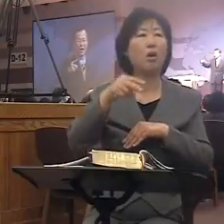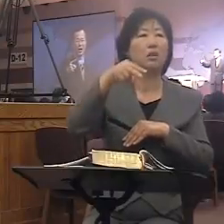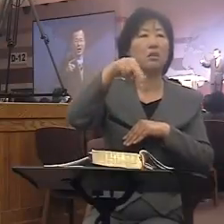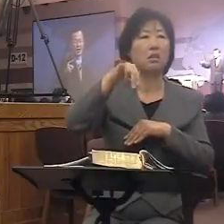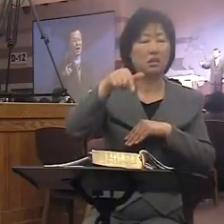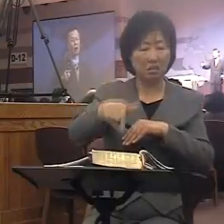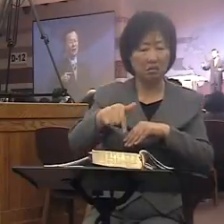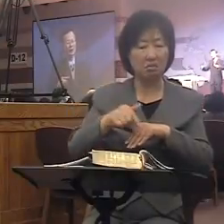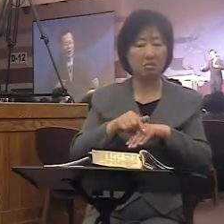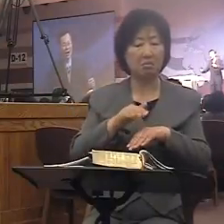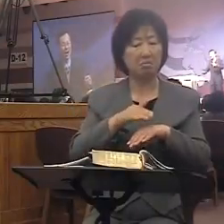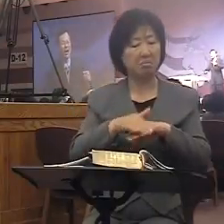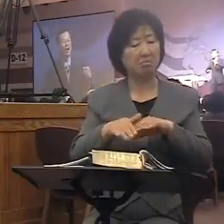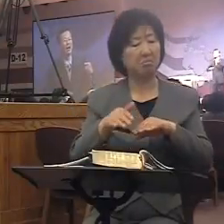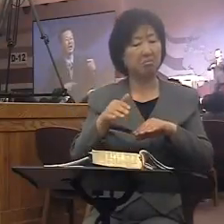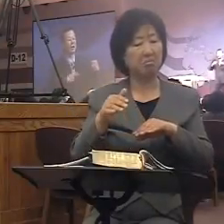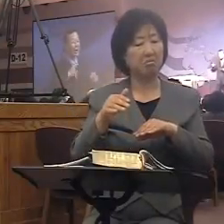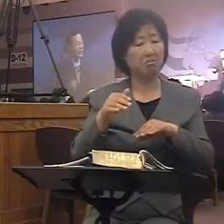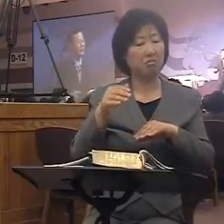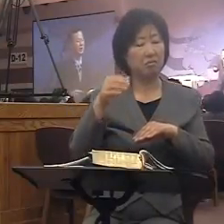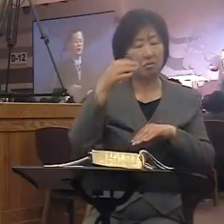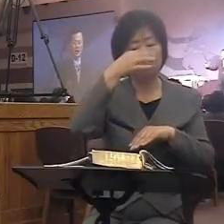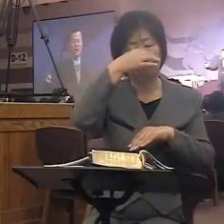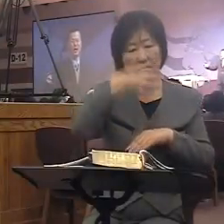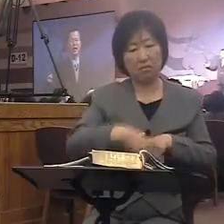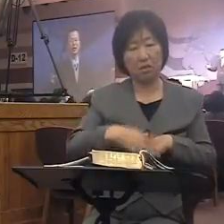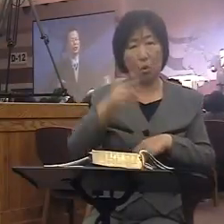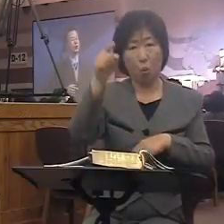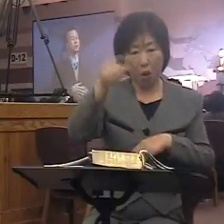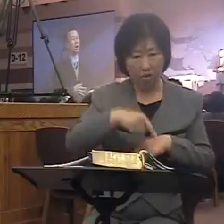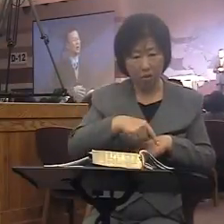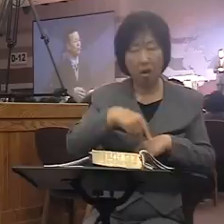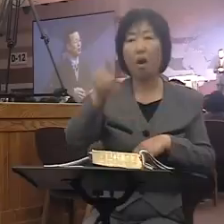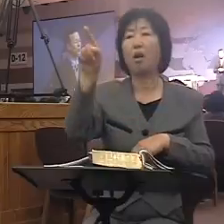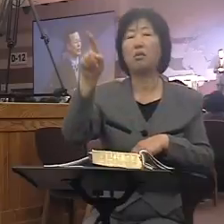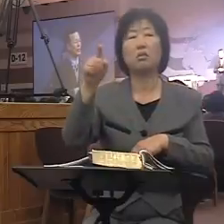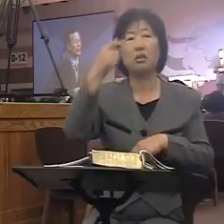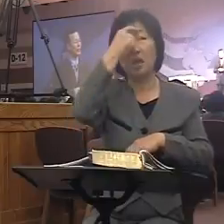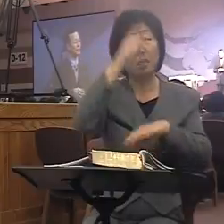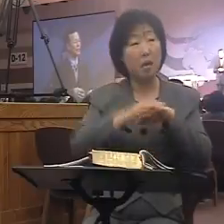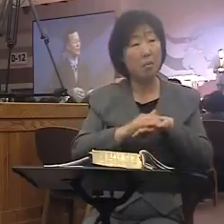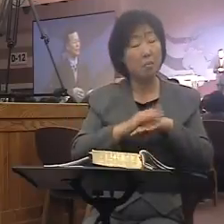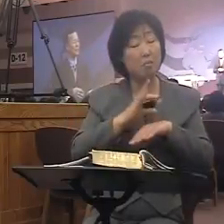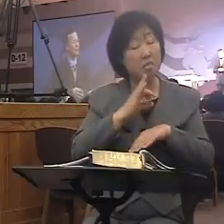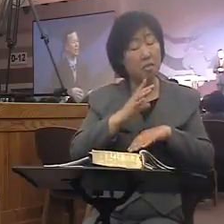형식으로 우리가 그냥 왔다가 가는 예배 드릴 수밖에 없습니다.